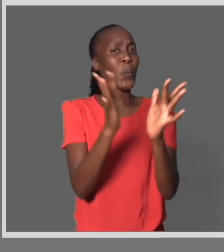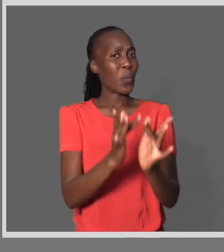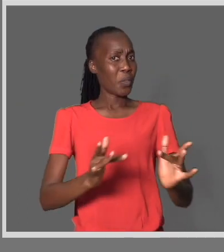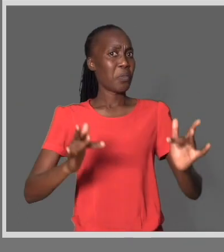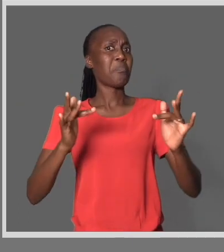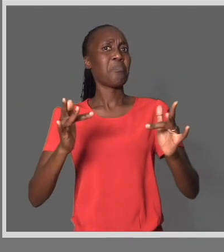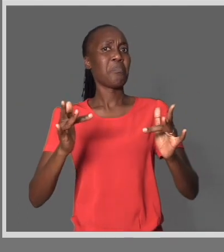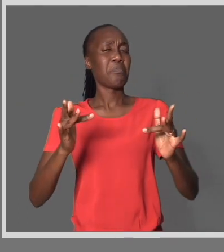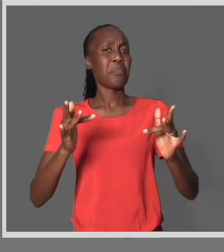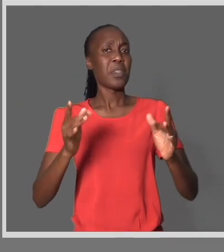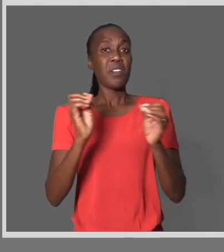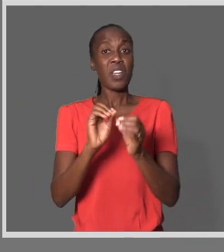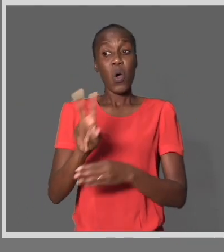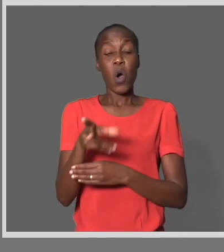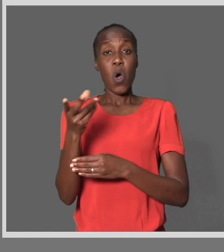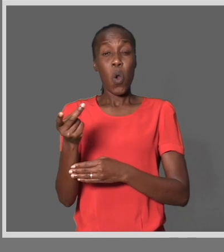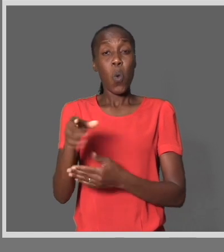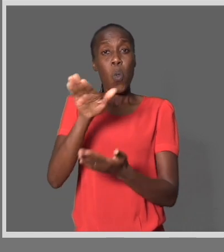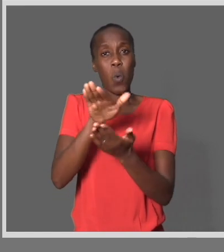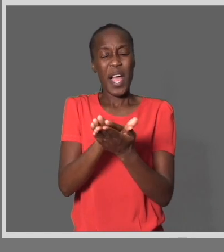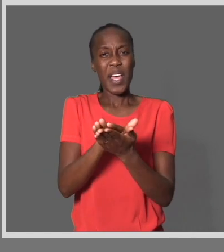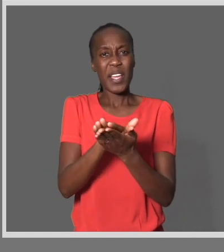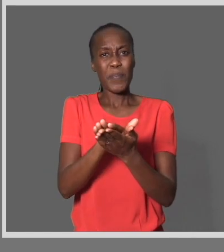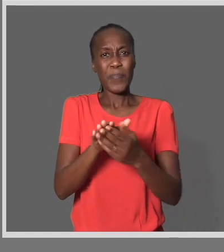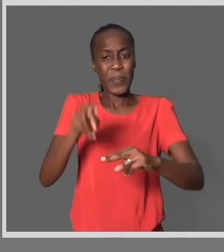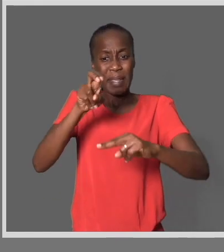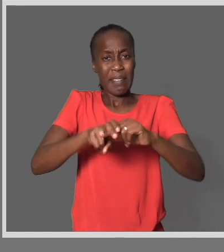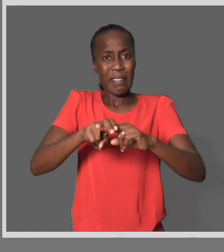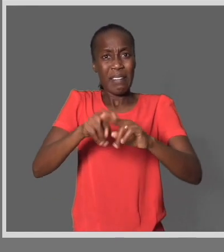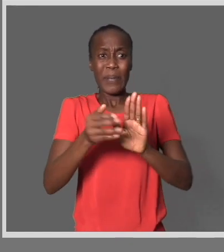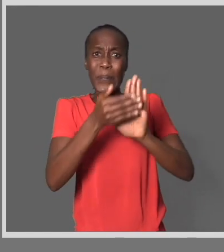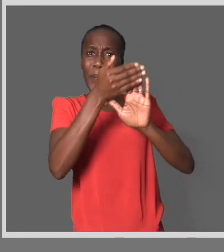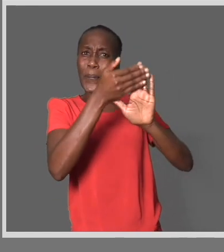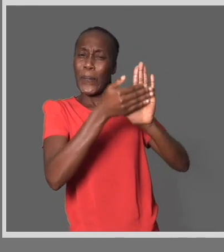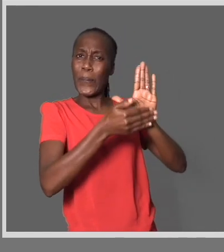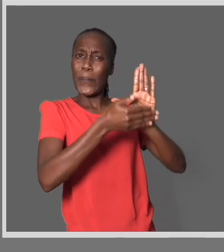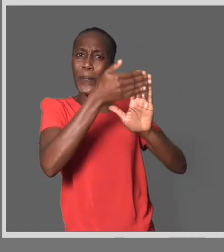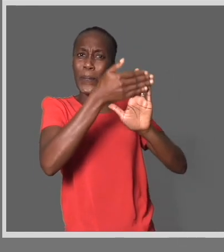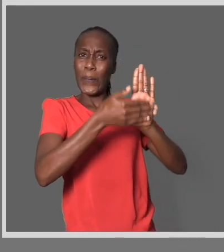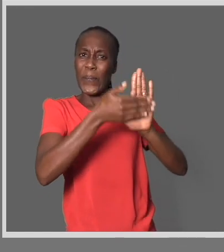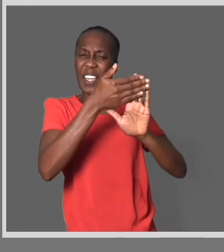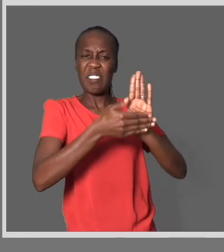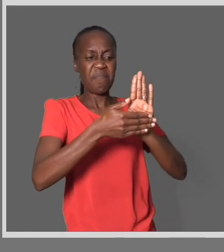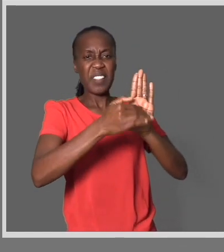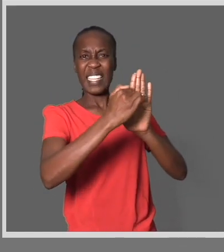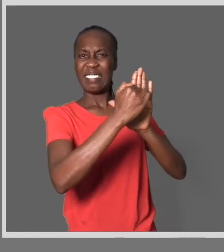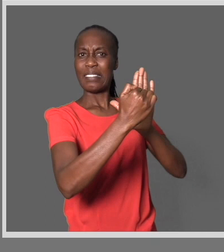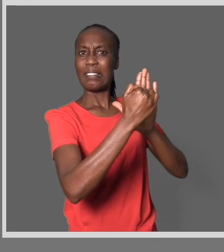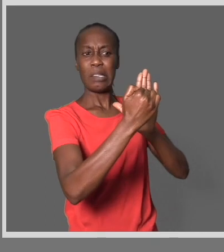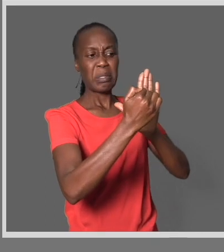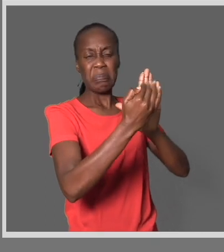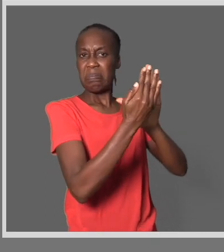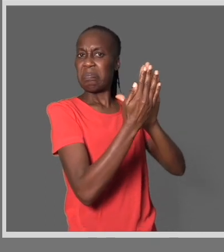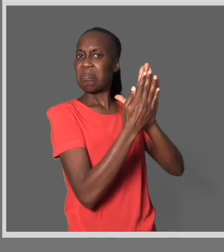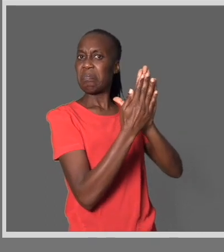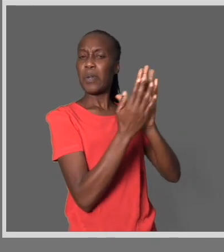possa ter as suas atividades. Outra coisa é o encosto. Também de lona, que está distante, ou seja, ela não consegue alcançar.